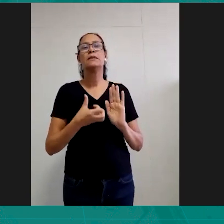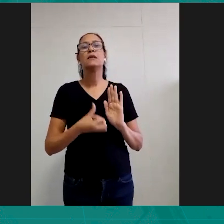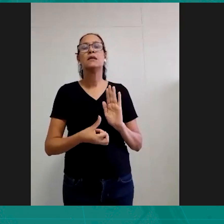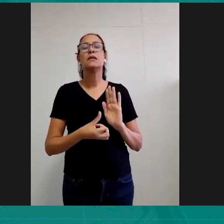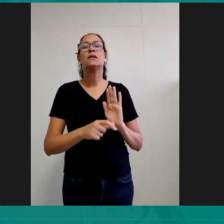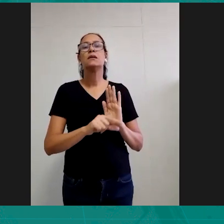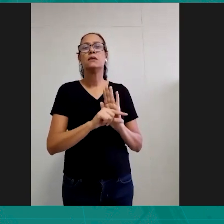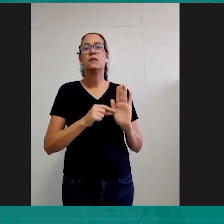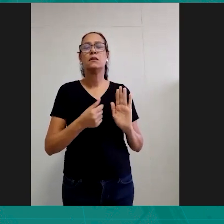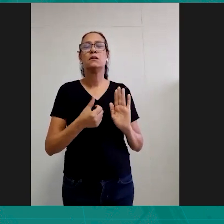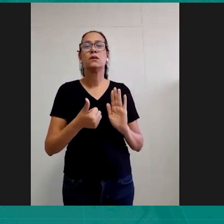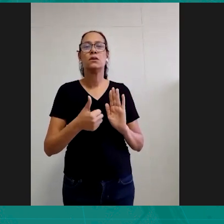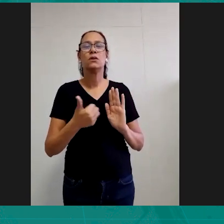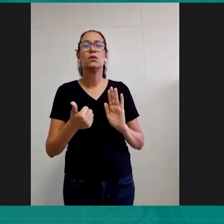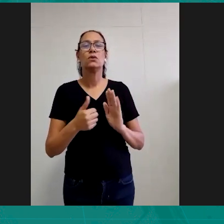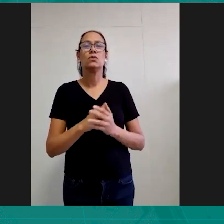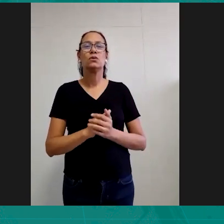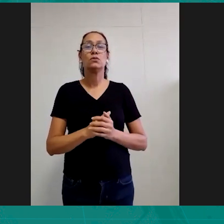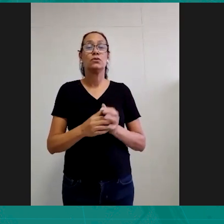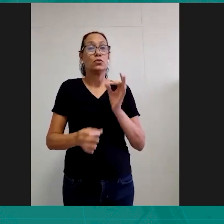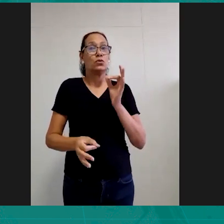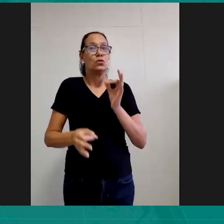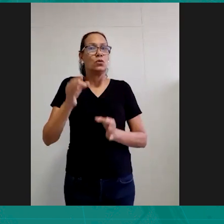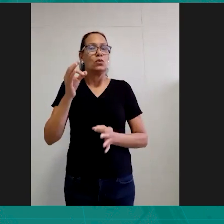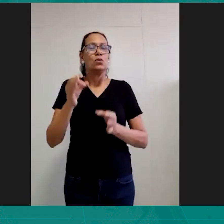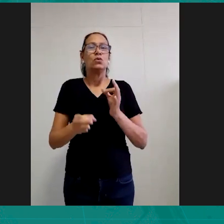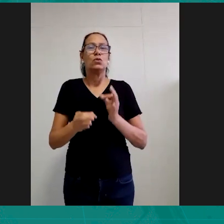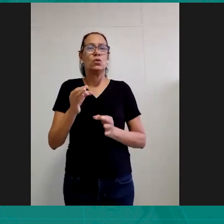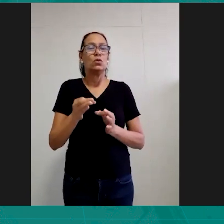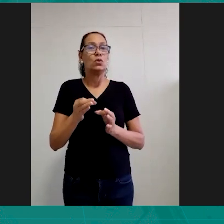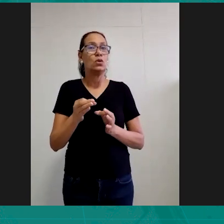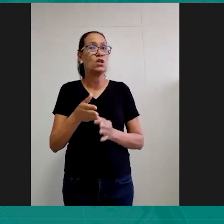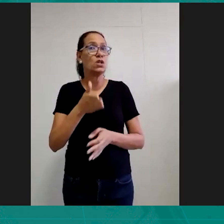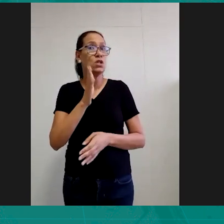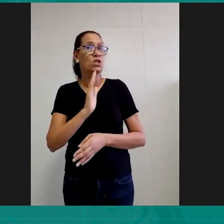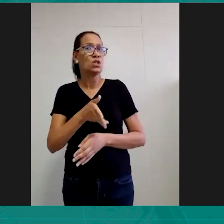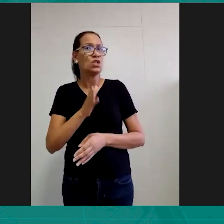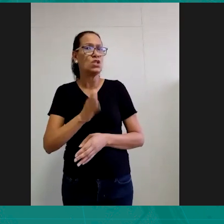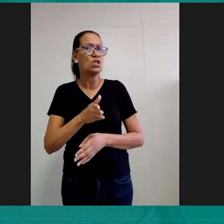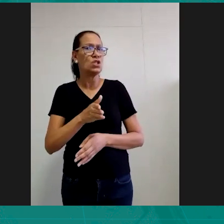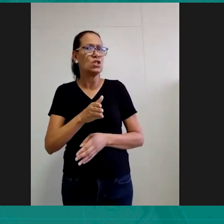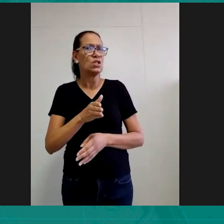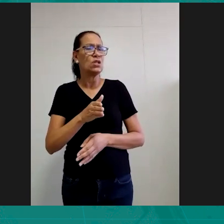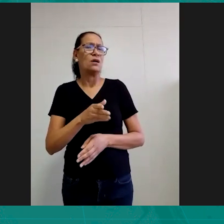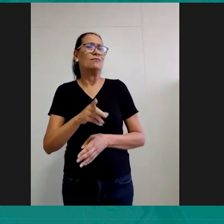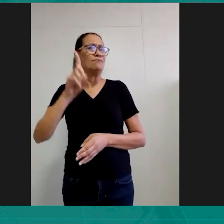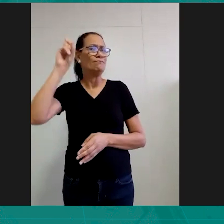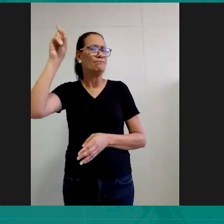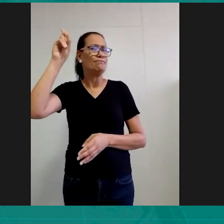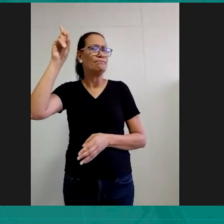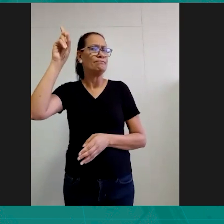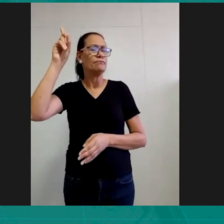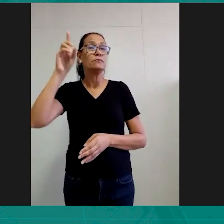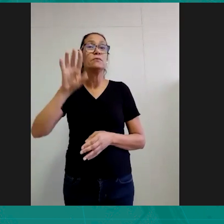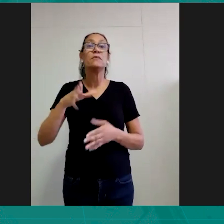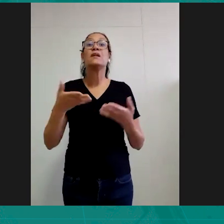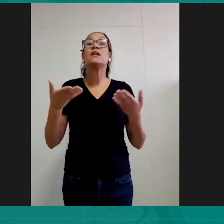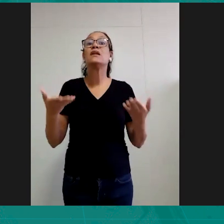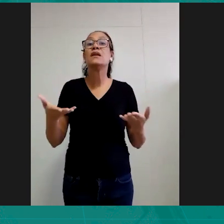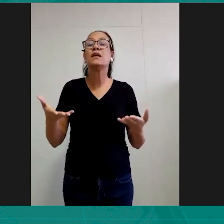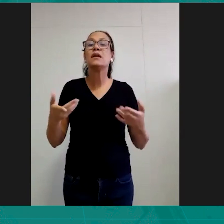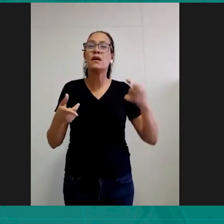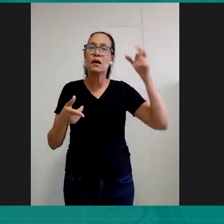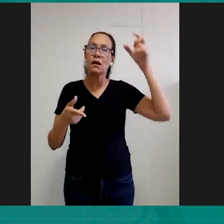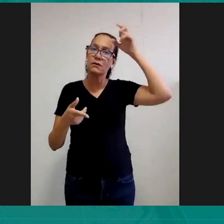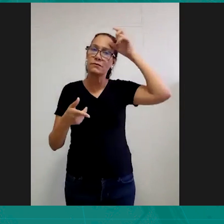juízo, porque o príncipe desse mundo já está julgado. Então, quem é esse príncipe do mundo, irmãos? É